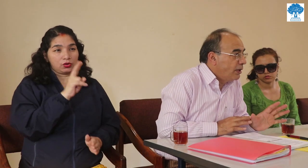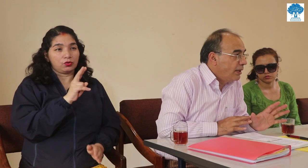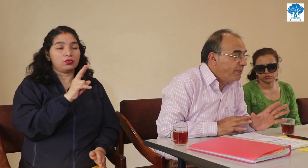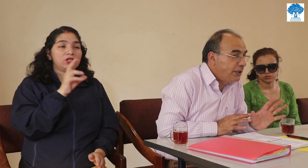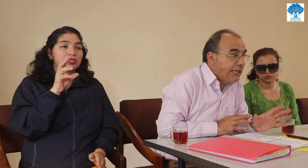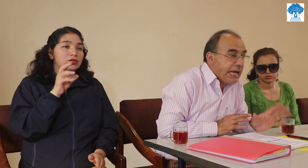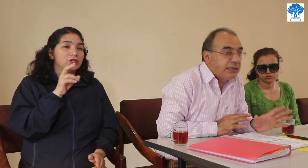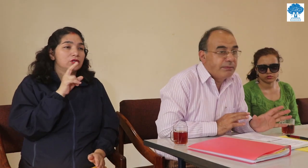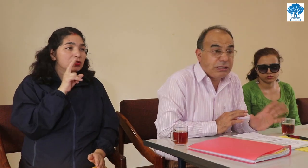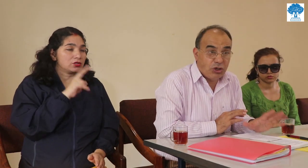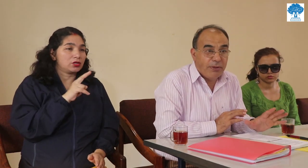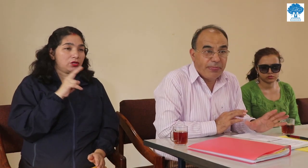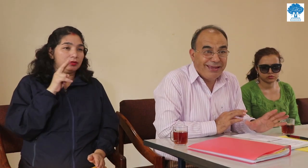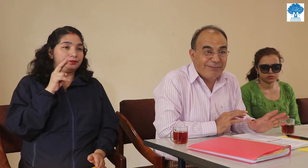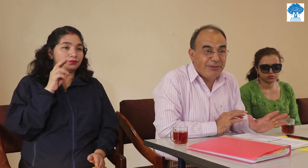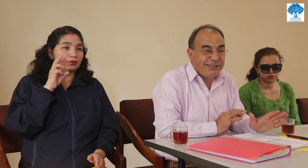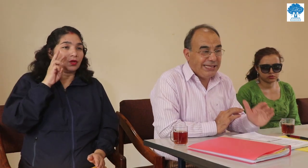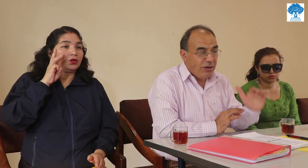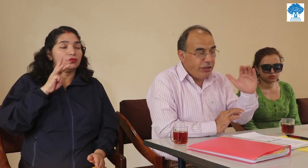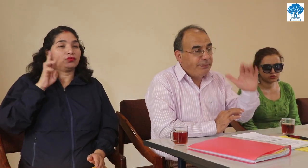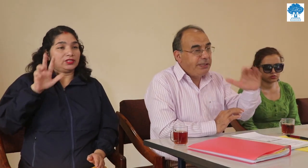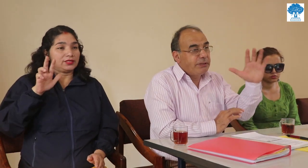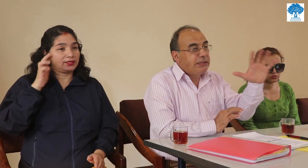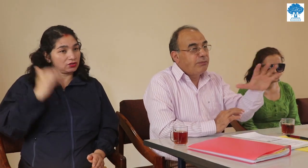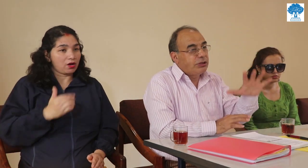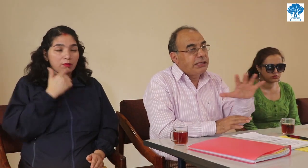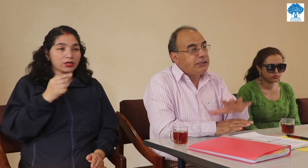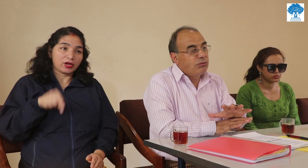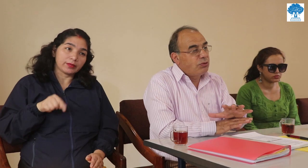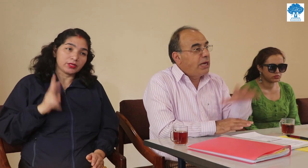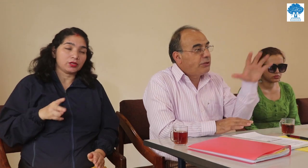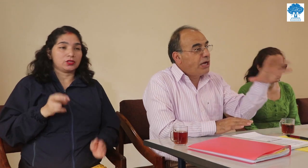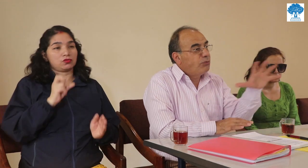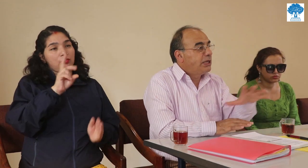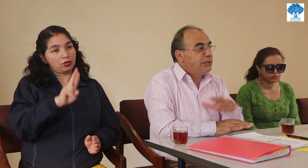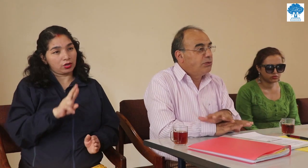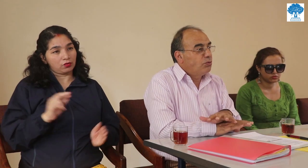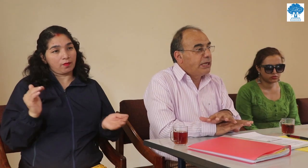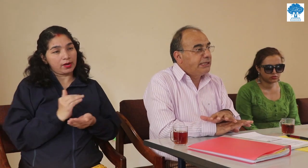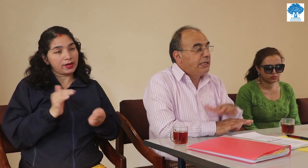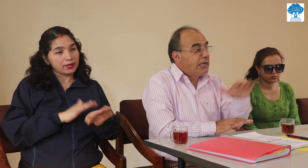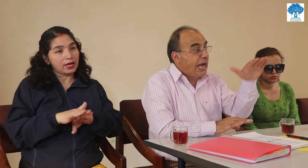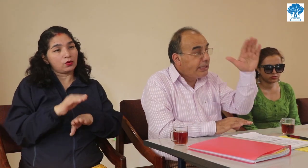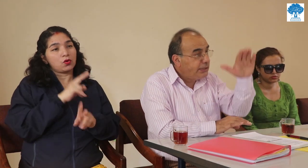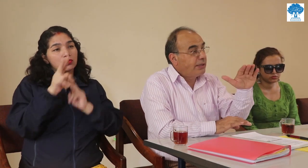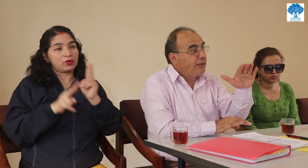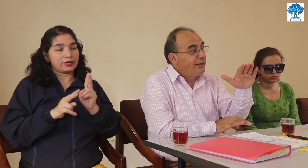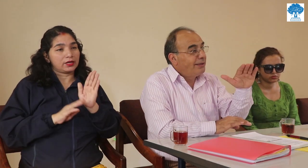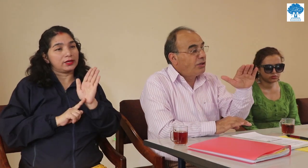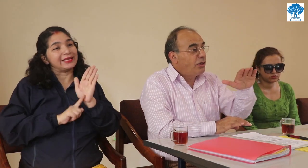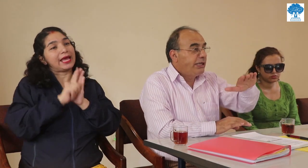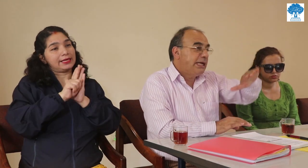239 प्रति लाखमा छ. भनेपछि अहिले पनि मेटर्नल मोर्टालिटीको कुरा, चाइल्ड मोर्टालिटीको कुरा चाहिँ हाई नै